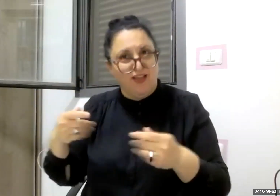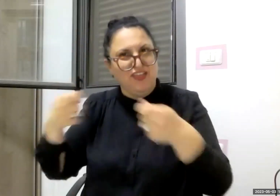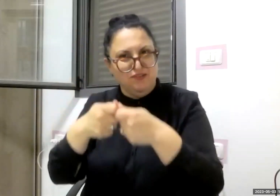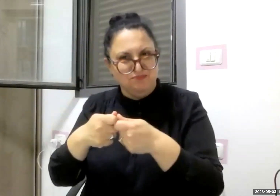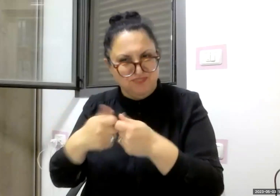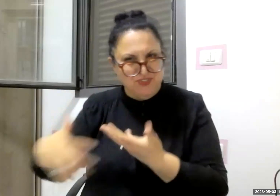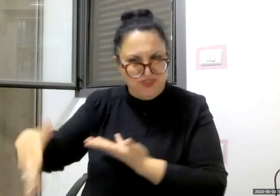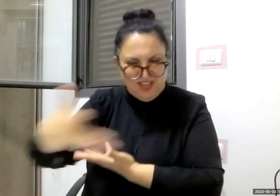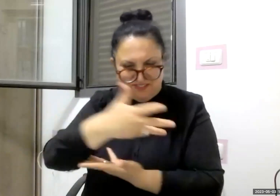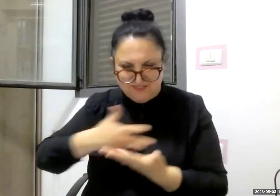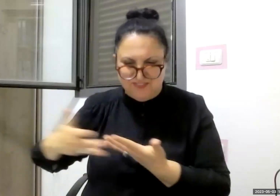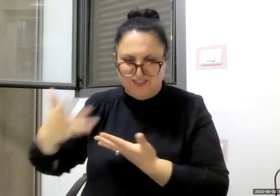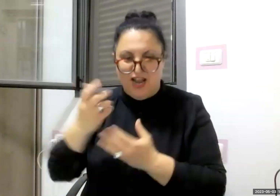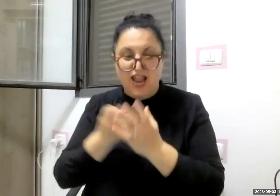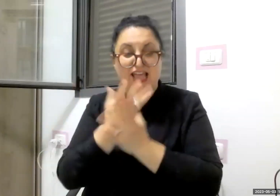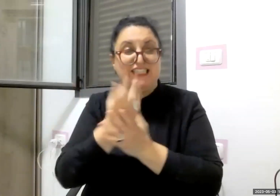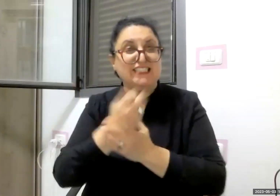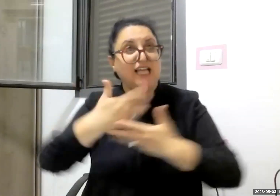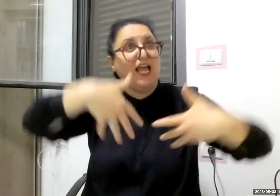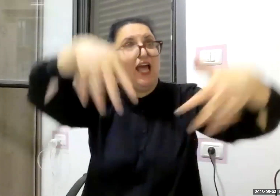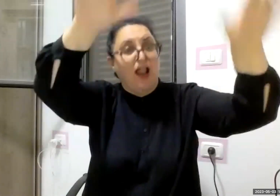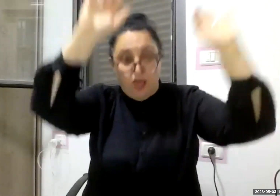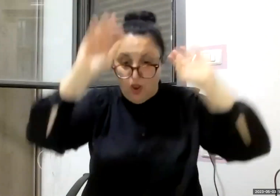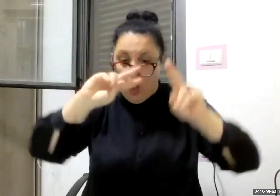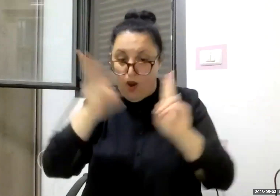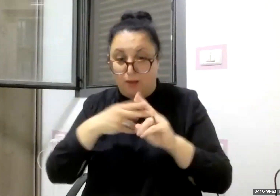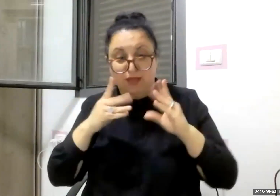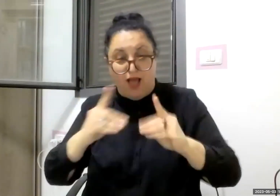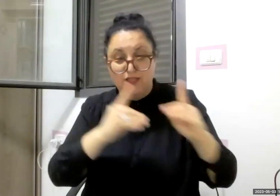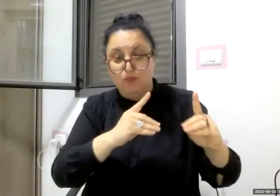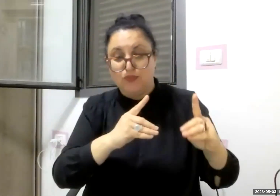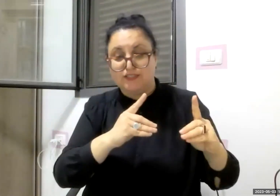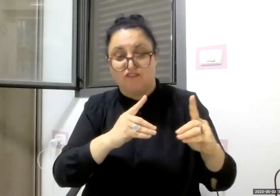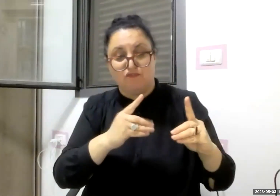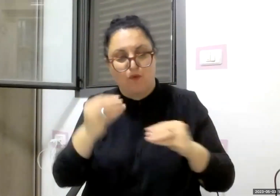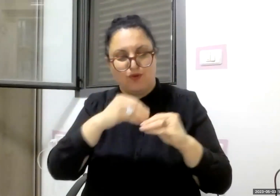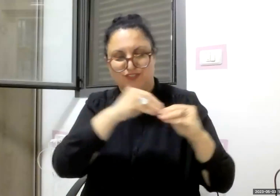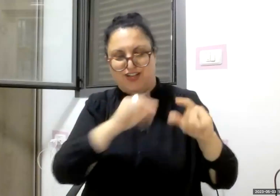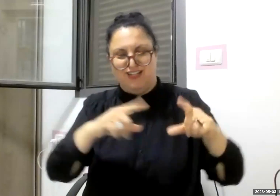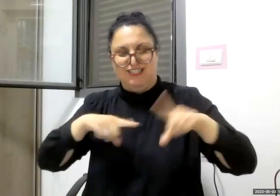מידה זה משהו, זה מכנה משותף שצריך לצאת איתו לעולם